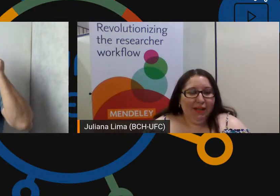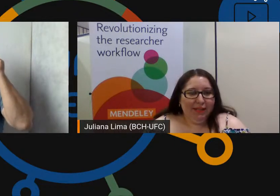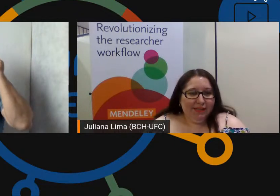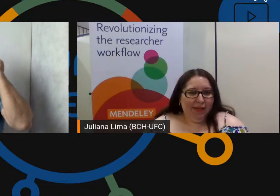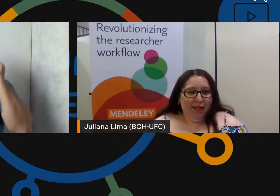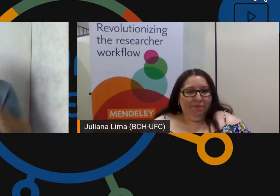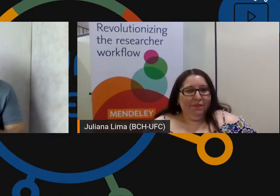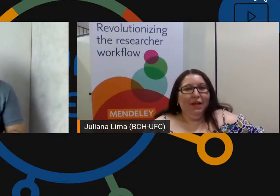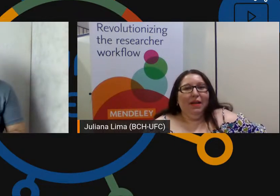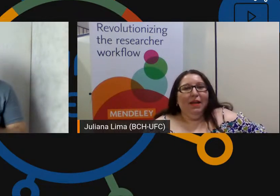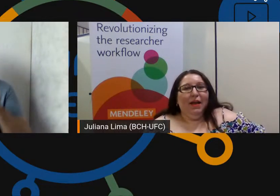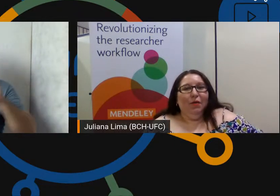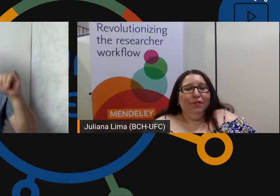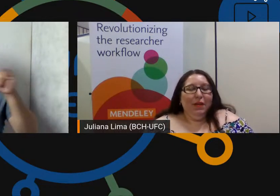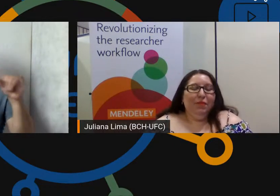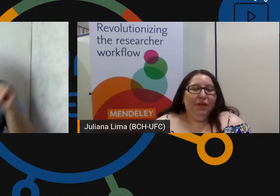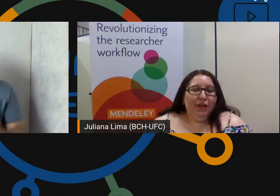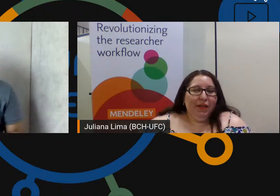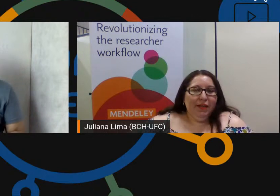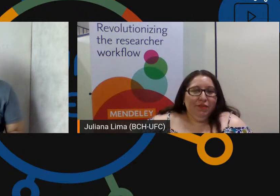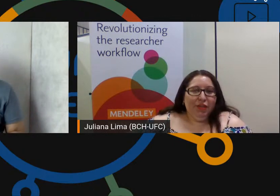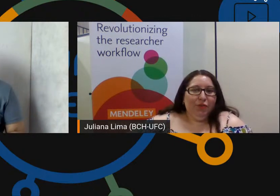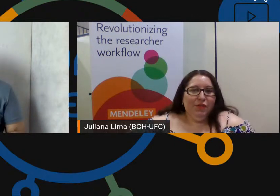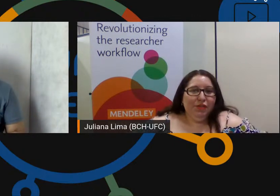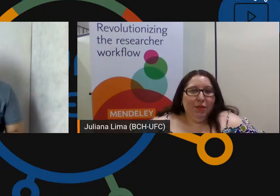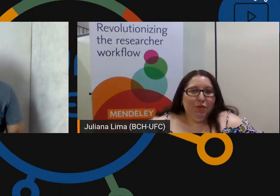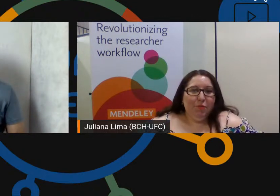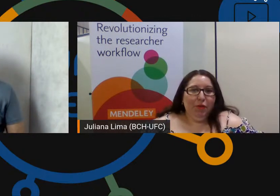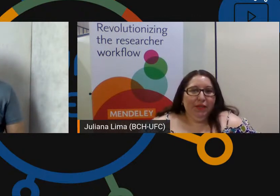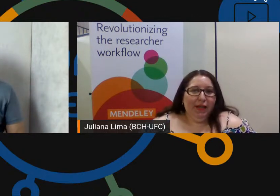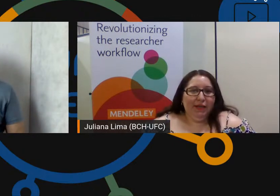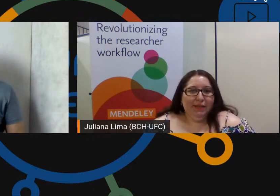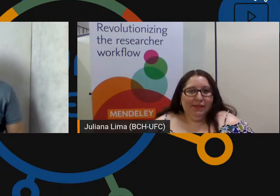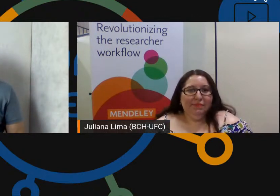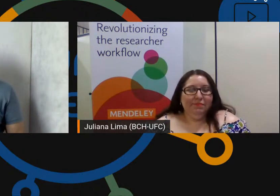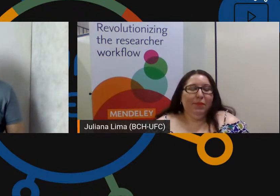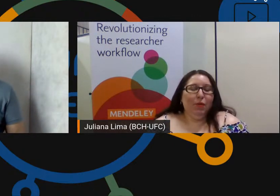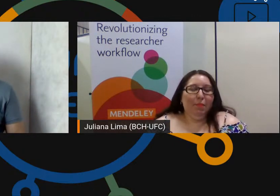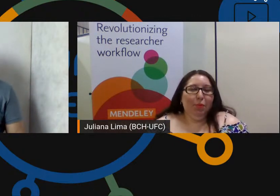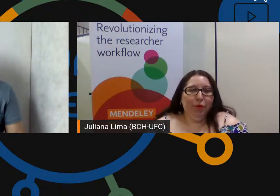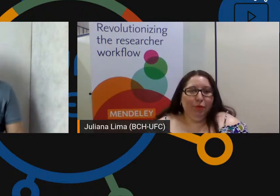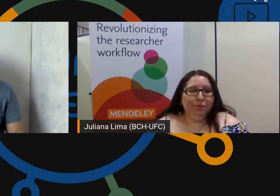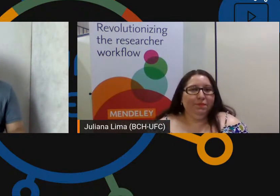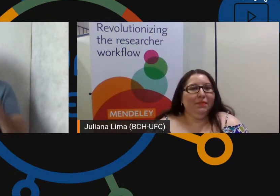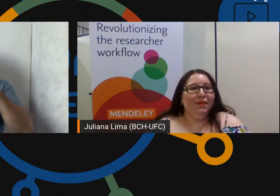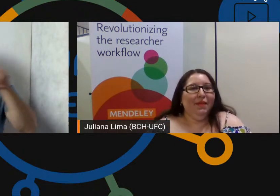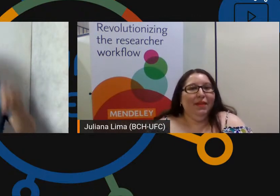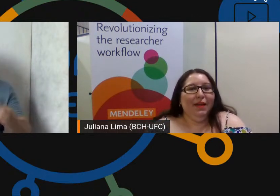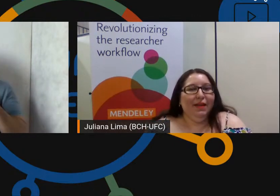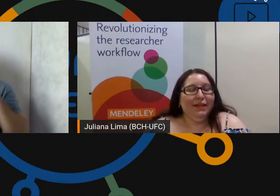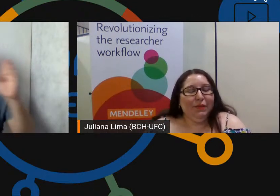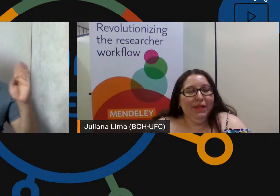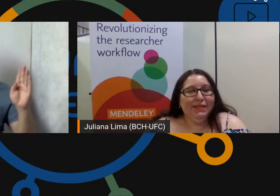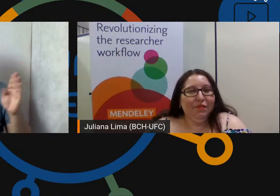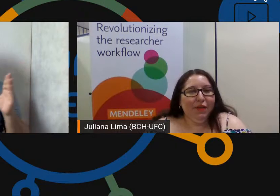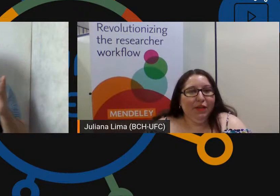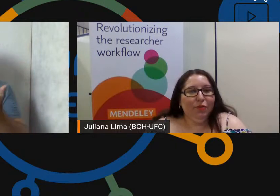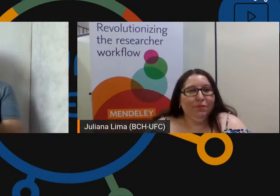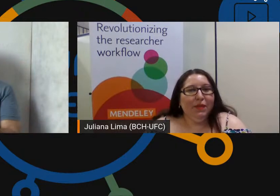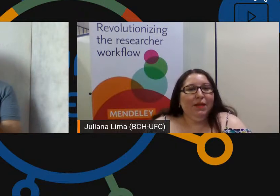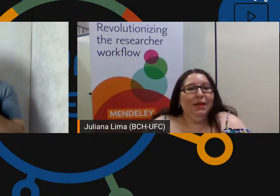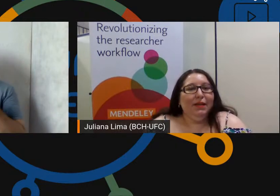Gostaríamos de agradecer ao Felipe Ferreira, diretor do Sistema de Bibliotecas, pelo apoio dado a